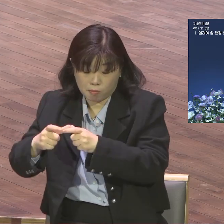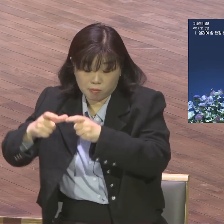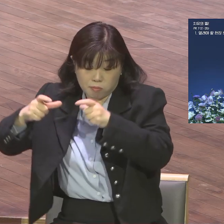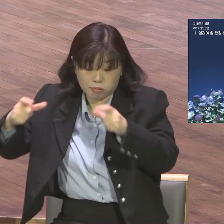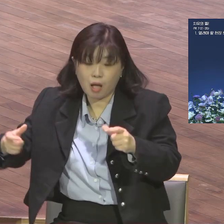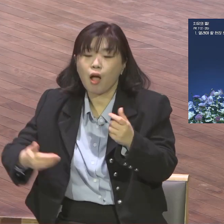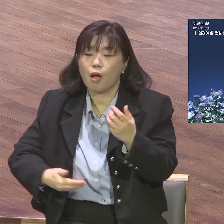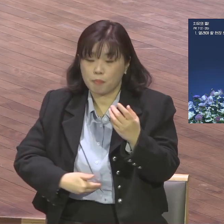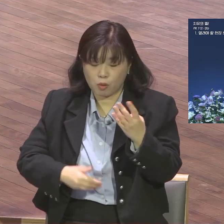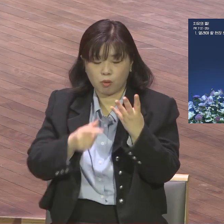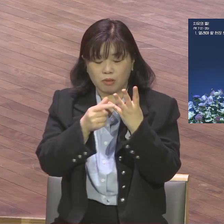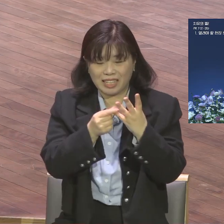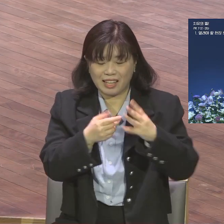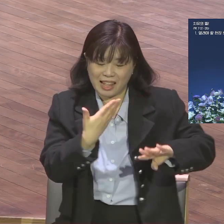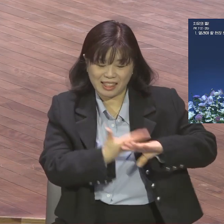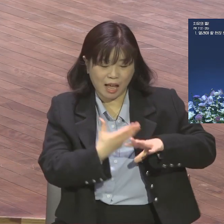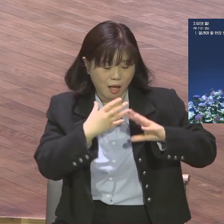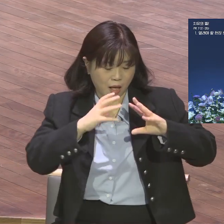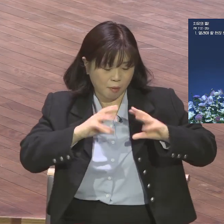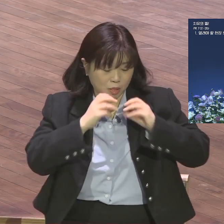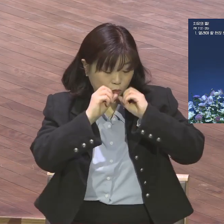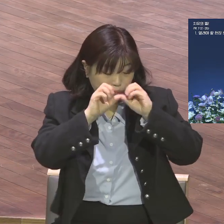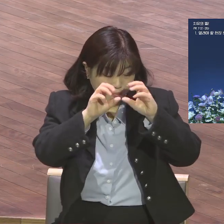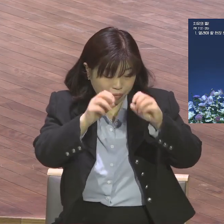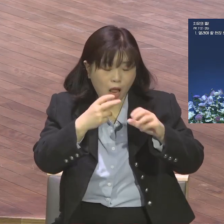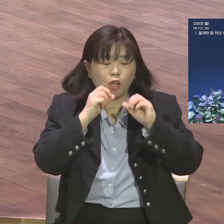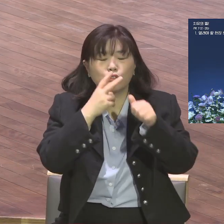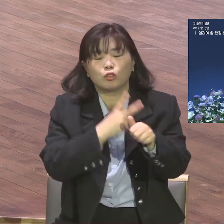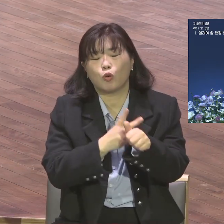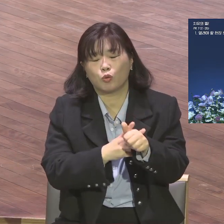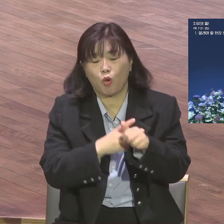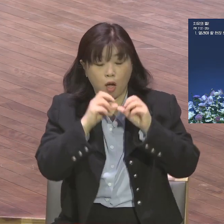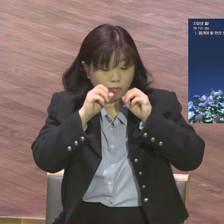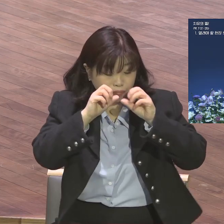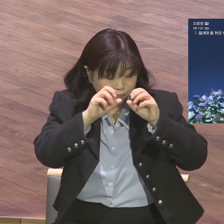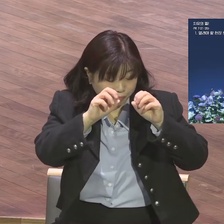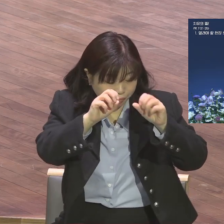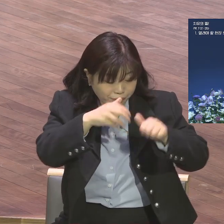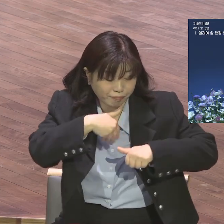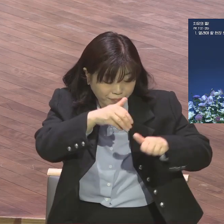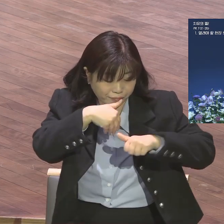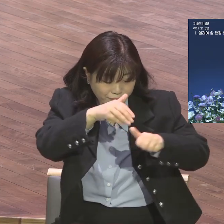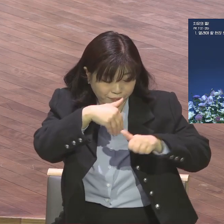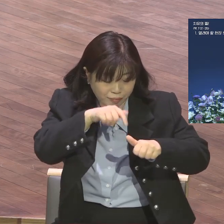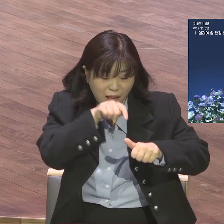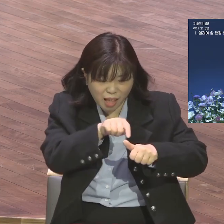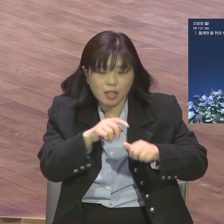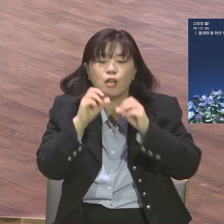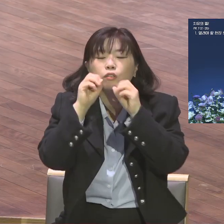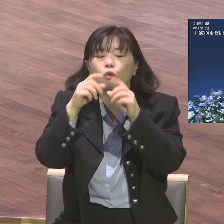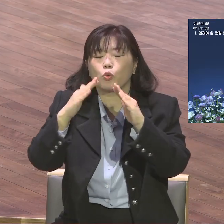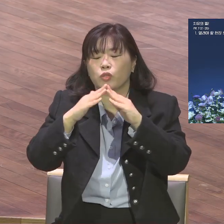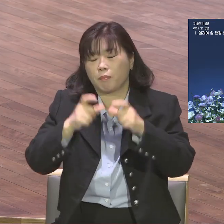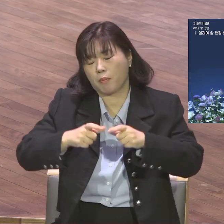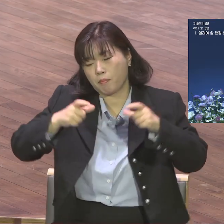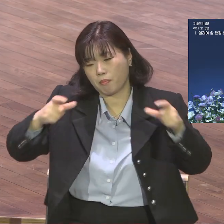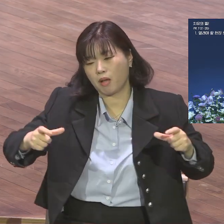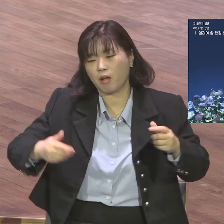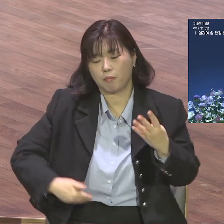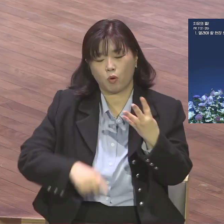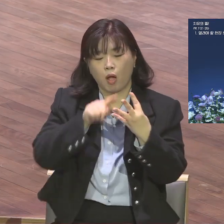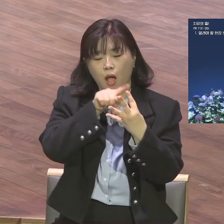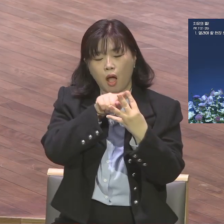하나님께서 이렇게 우리에게 주신 이 시대적 응답을 통로가 여기서 다 있습니다. 이 속에서 모든 응답 다